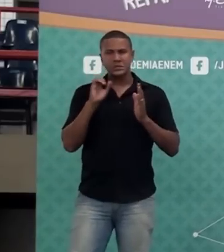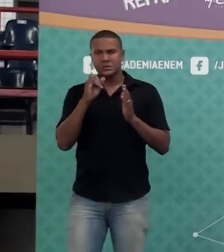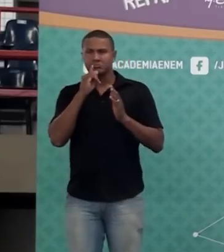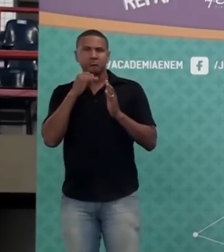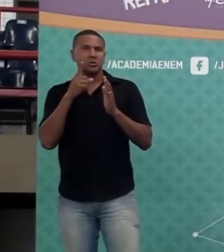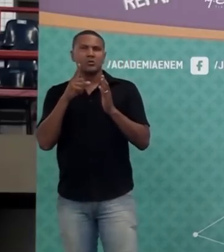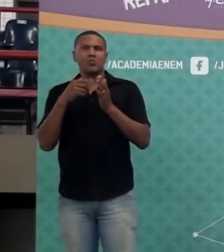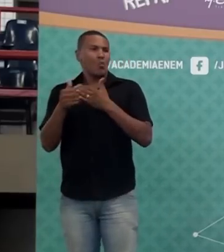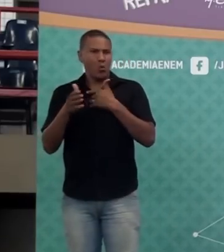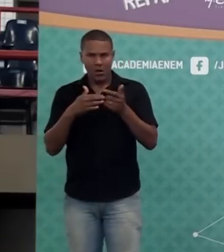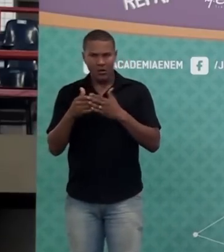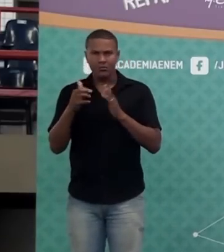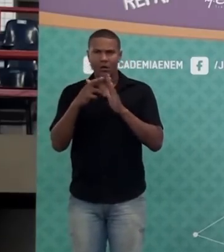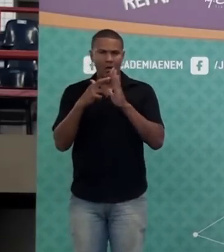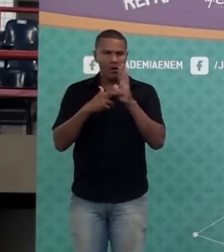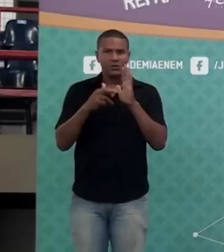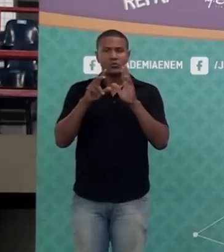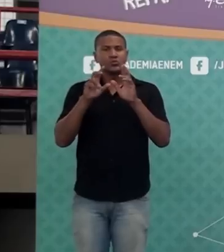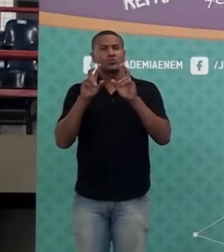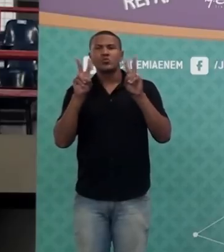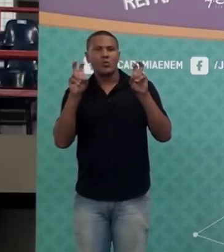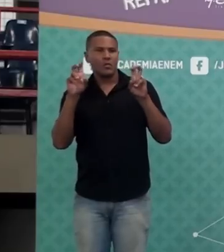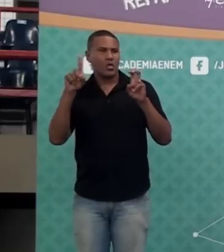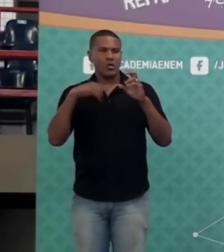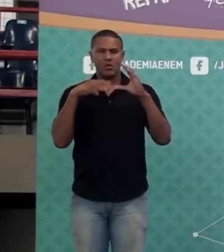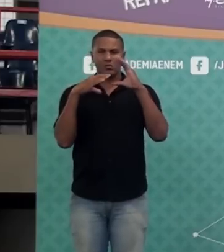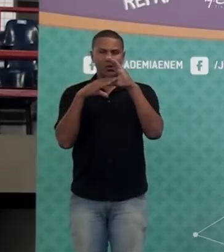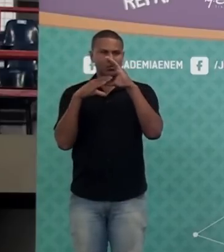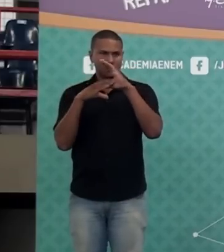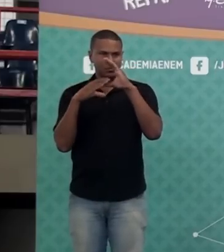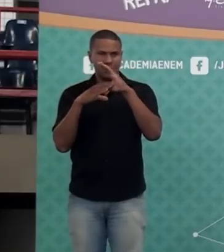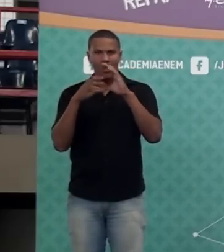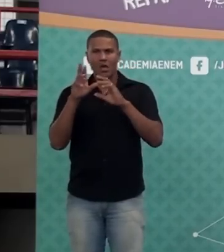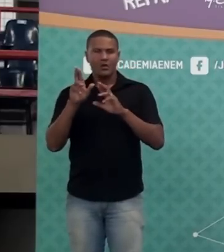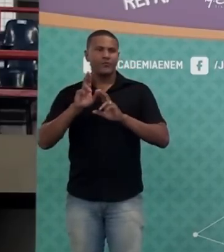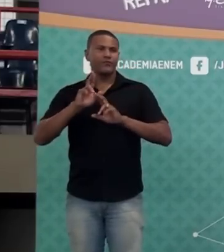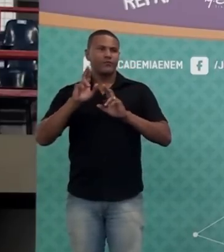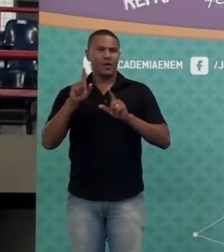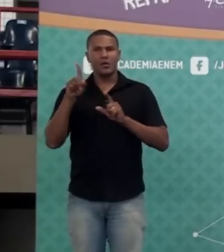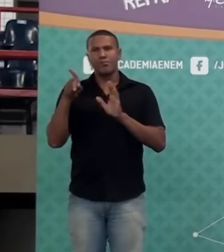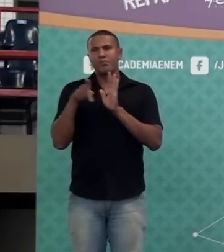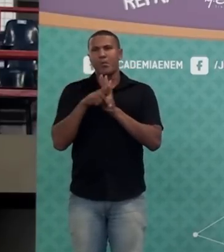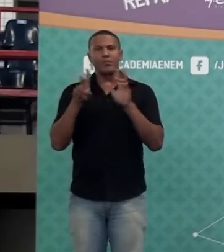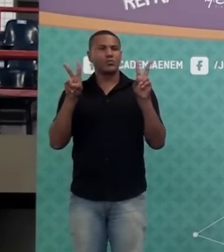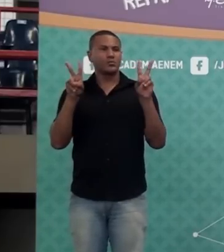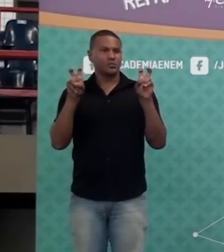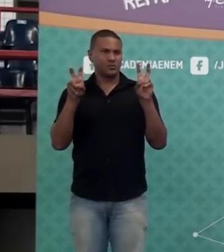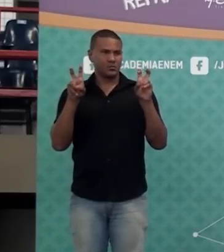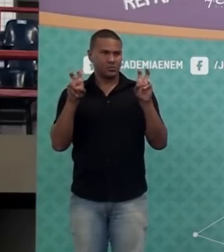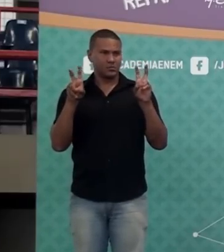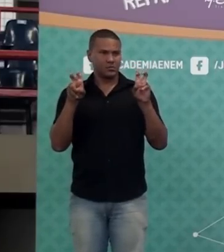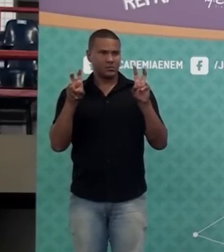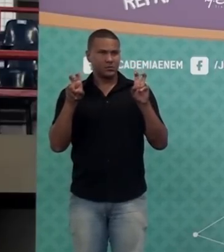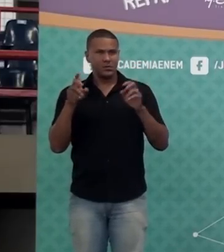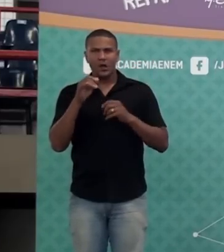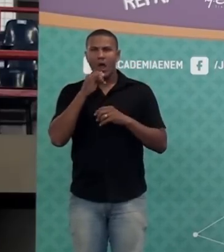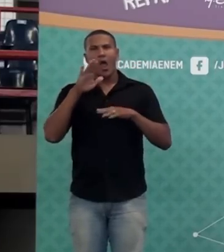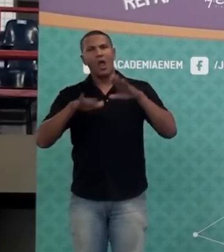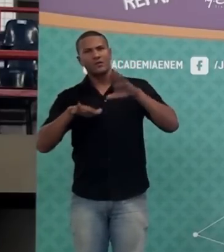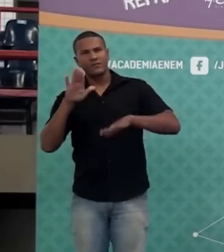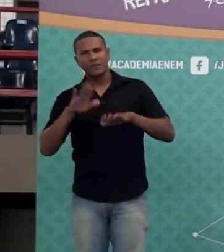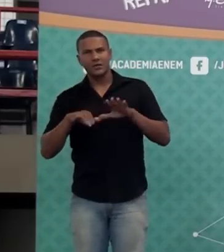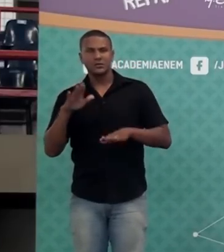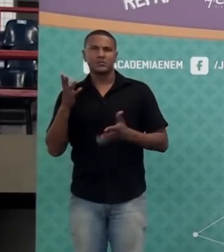de regra, a UES trabalha um assunto nosso também, às vezes até de Fortaleza ou